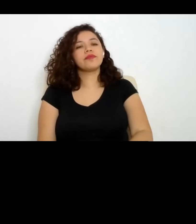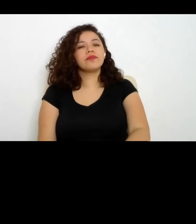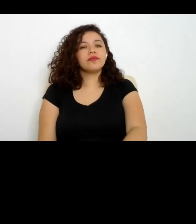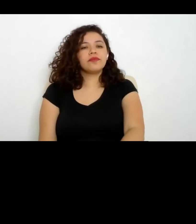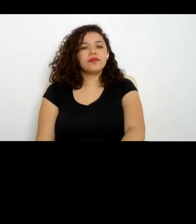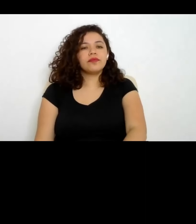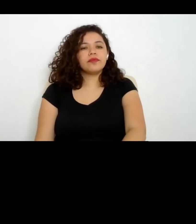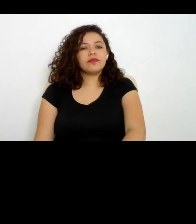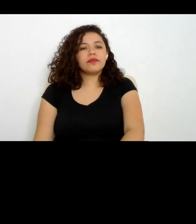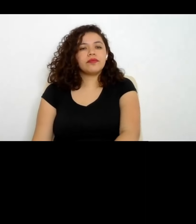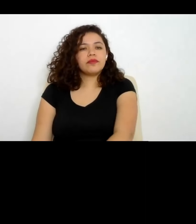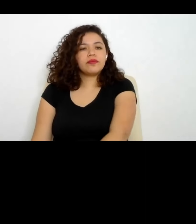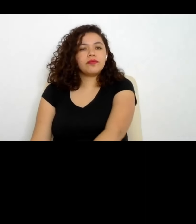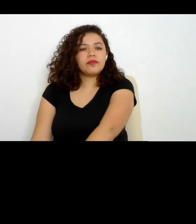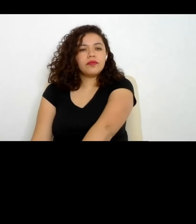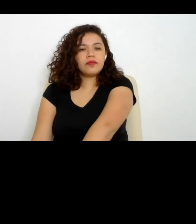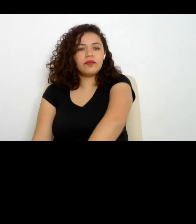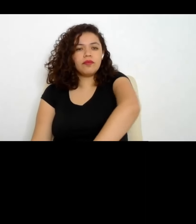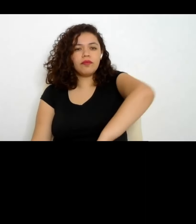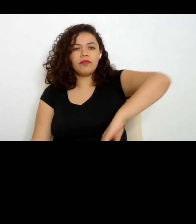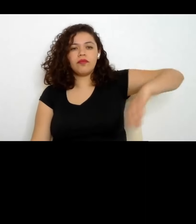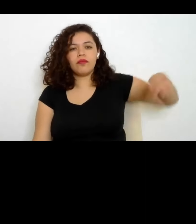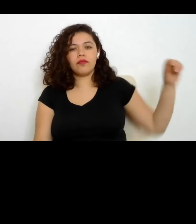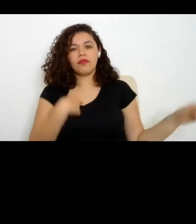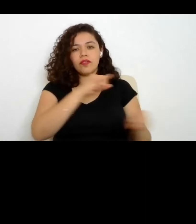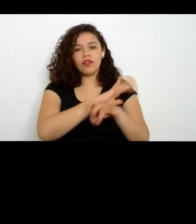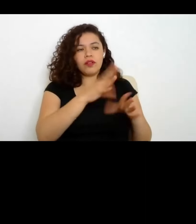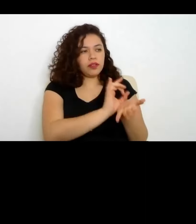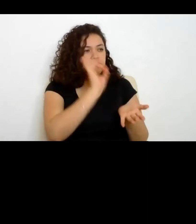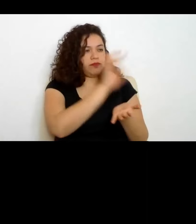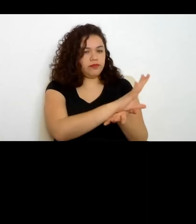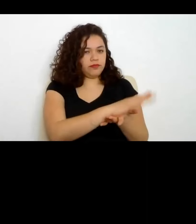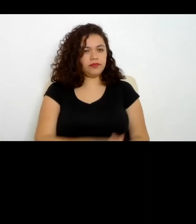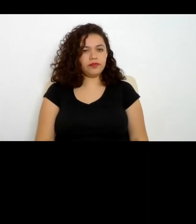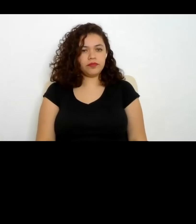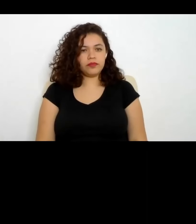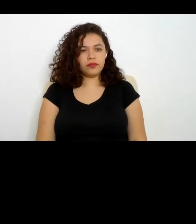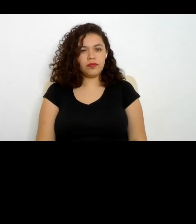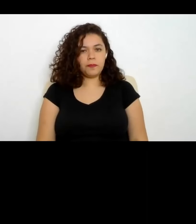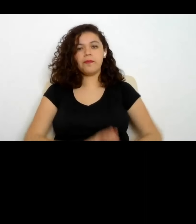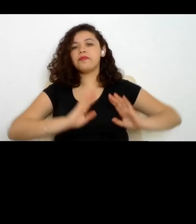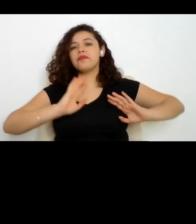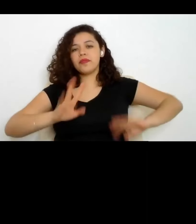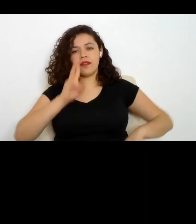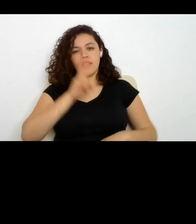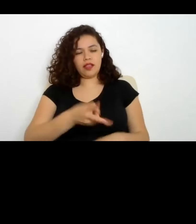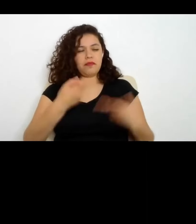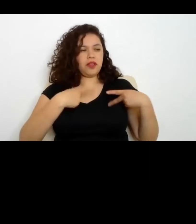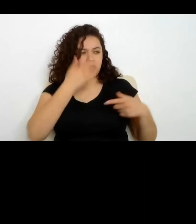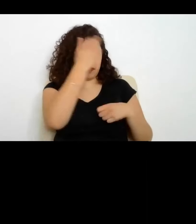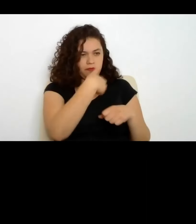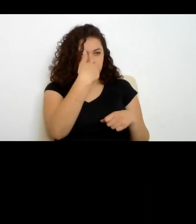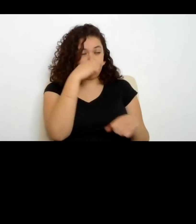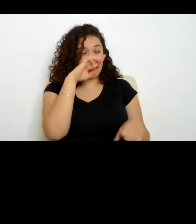responsabilizar por los datos que yo le estoy entregando a ese tercero. Entonces, lo que ya habíamos visto, validar que el responsable cuente con